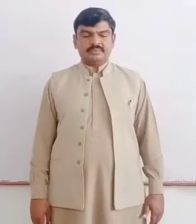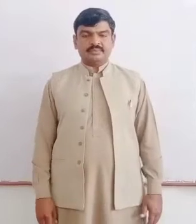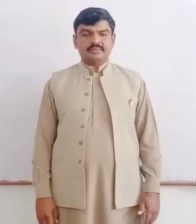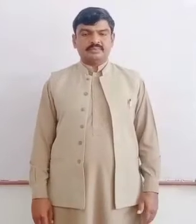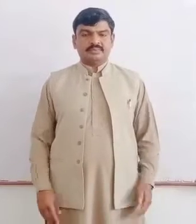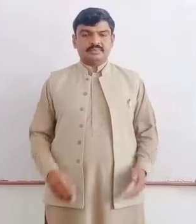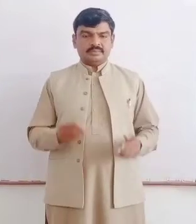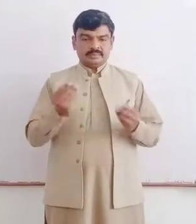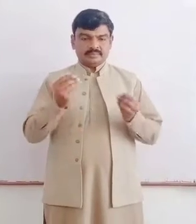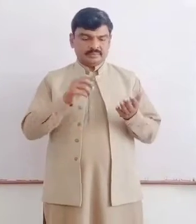जर्रात,